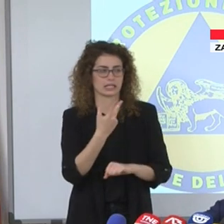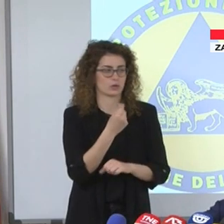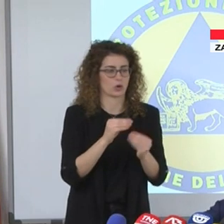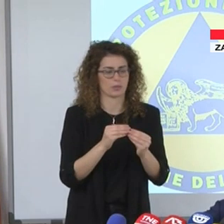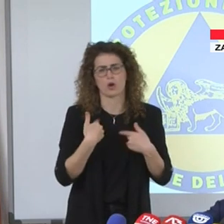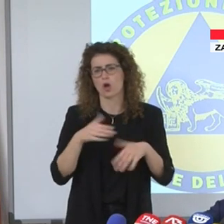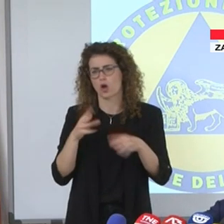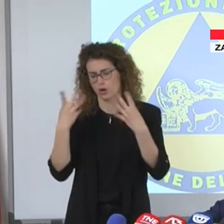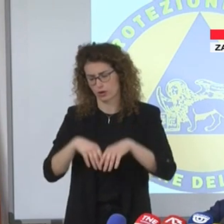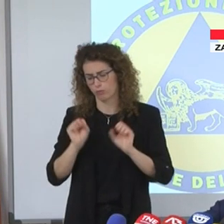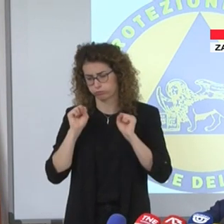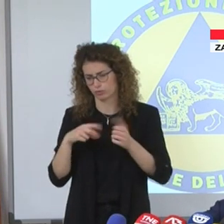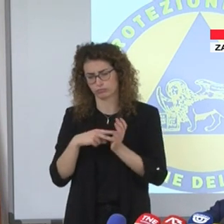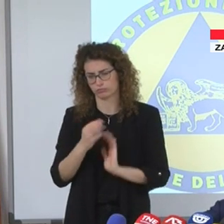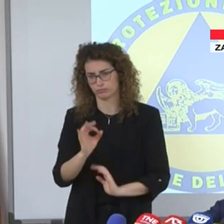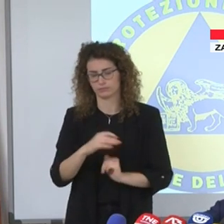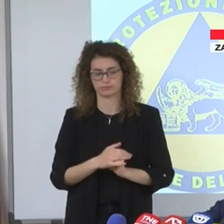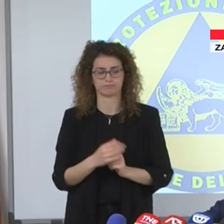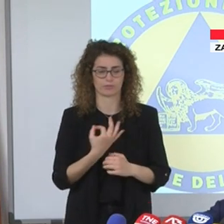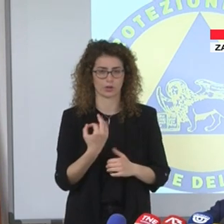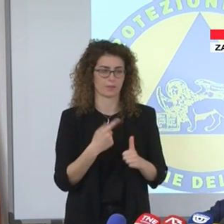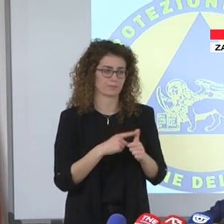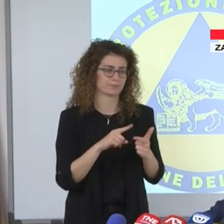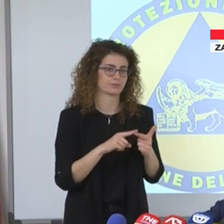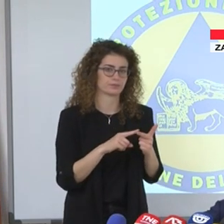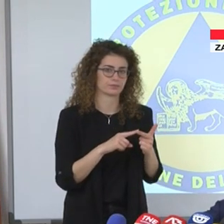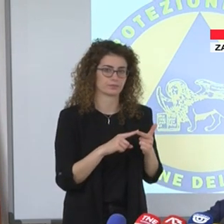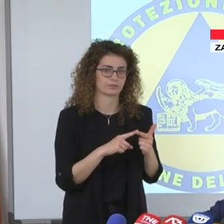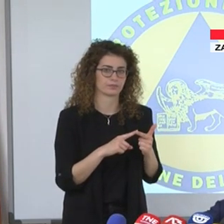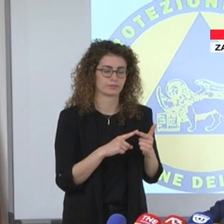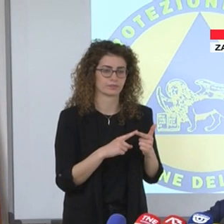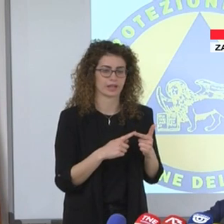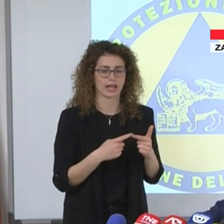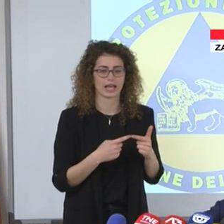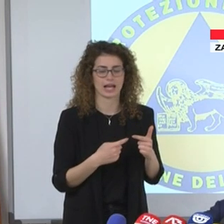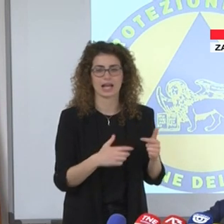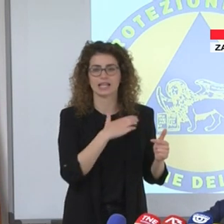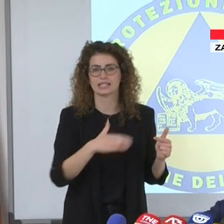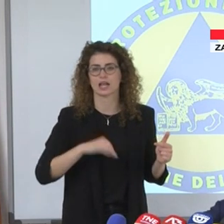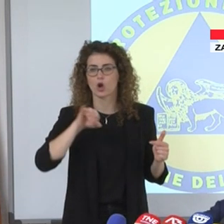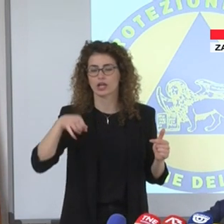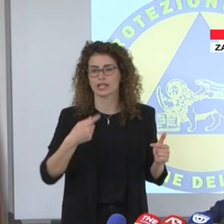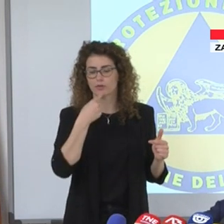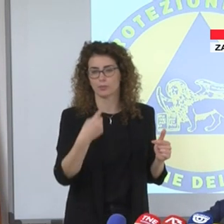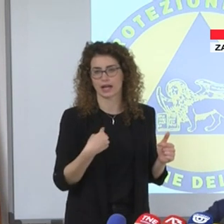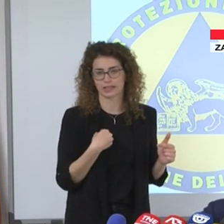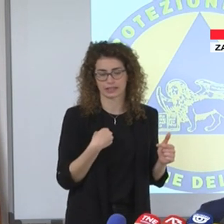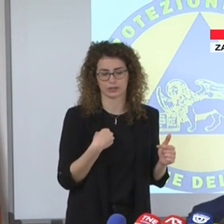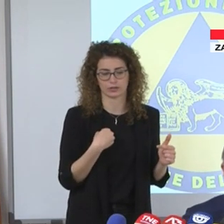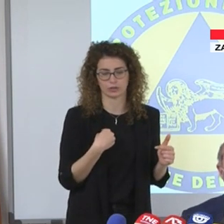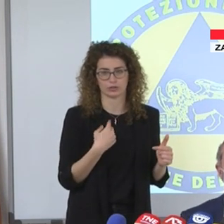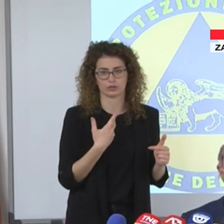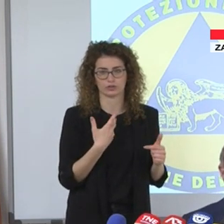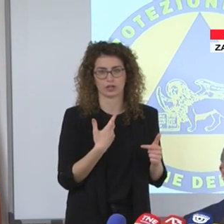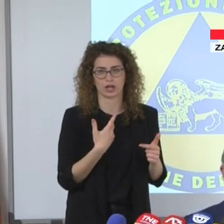problemi. Ok. Poi un'altra cosa che mi ha detto il sindaco di Jesolo, volevo avere delle conferme, è che si starebbero organizzando